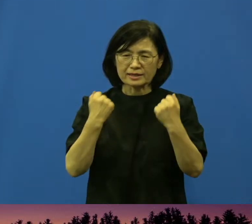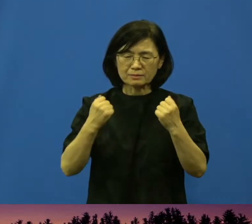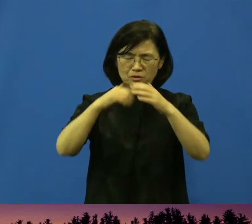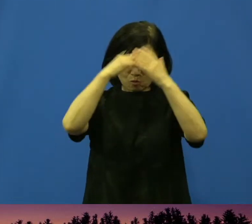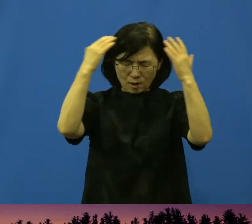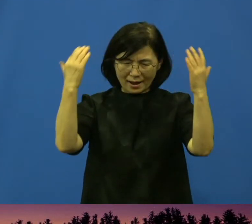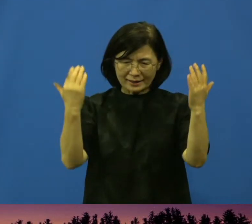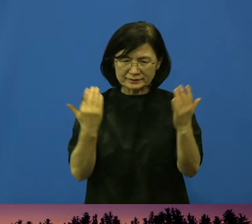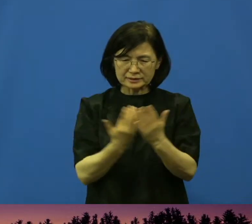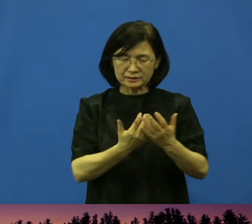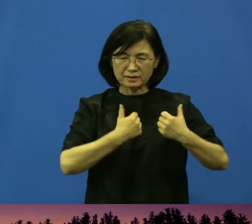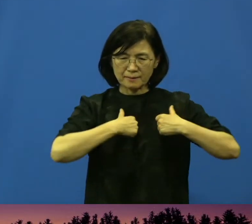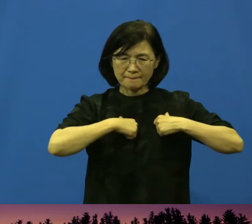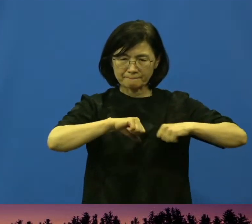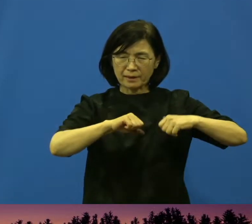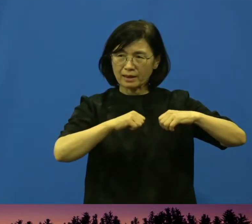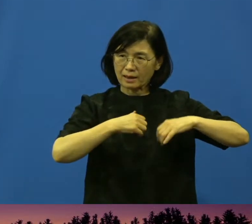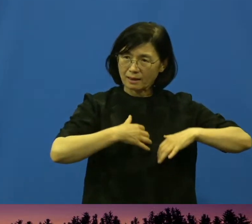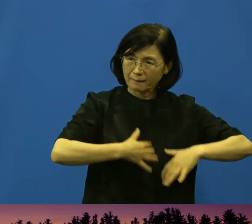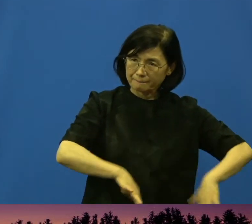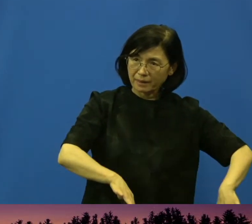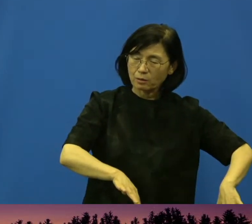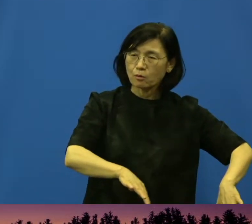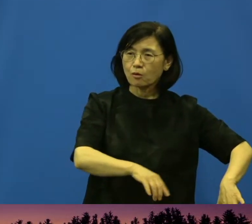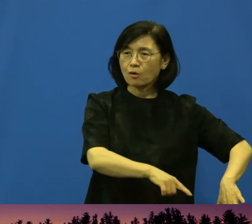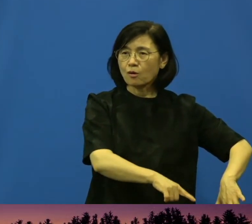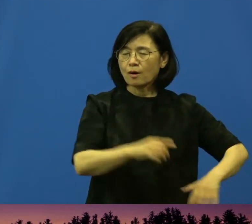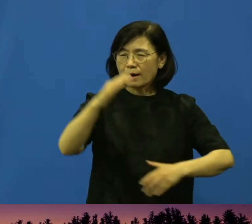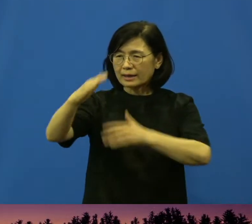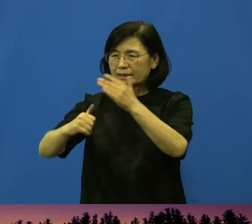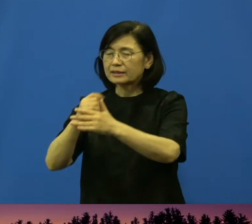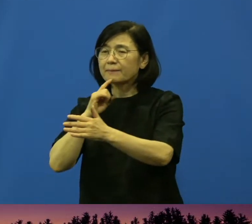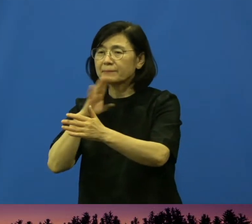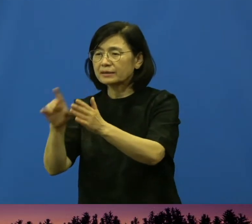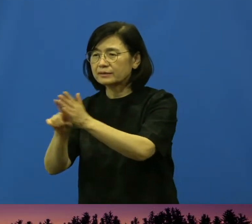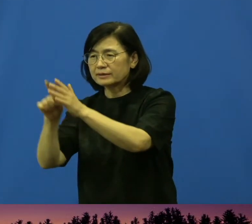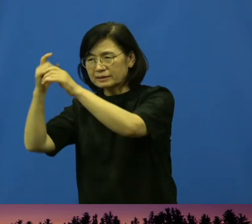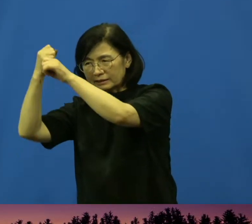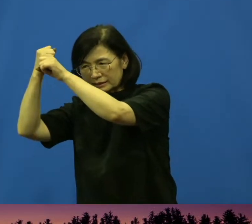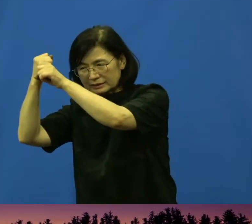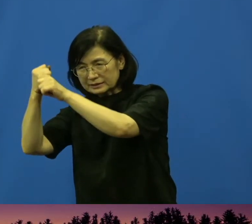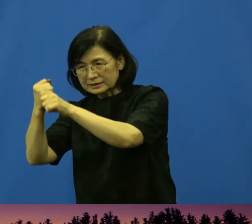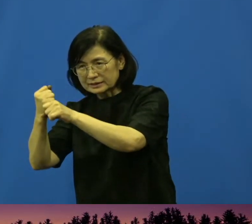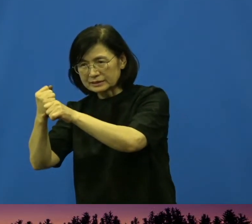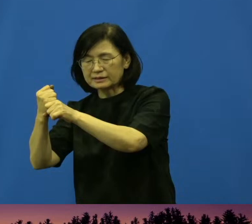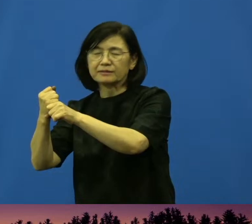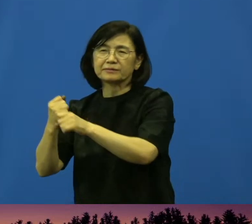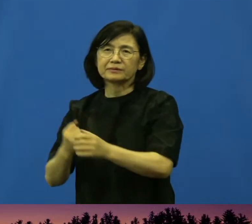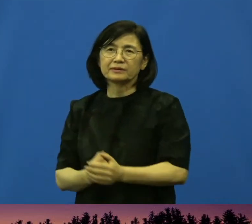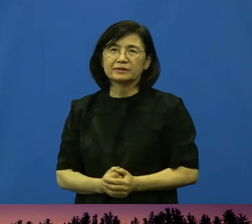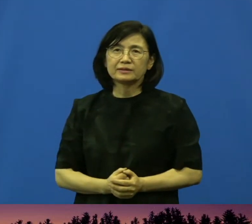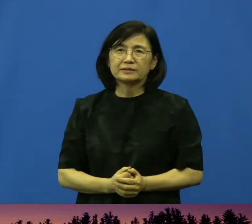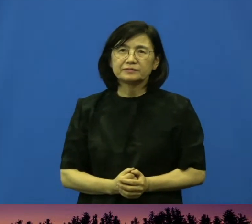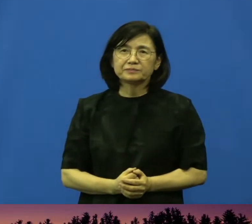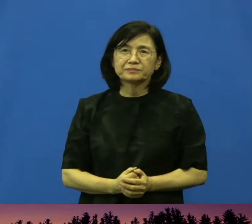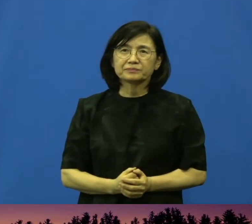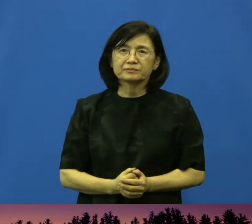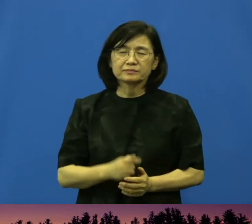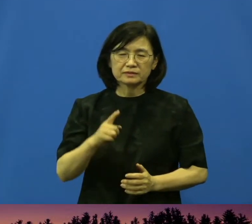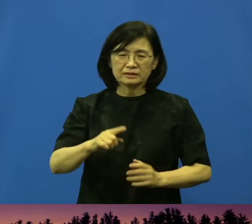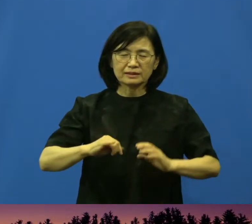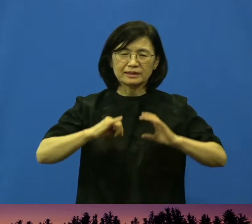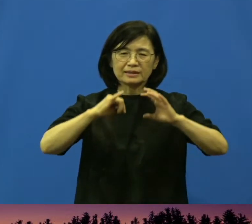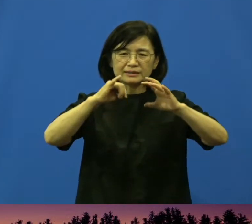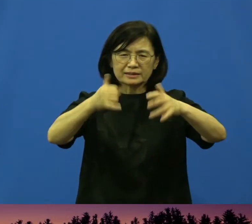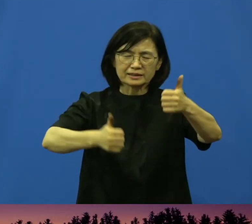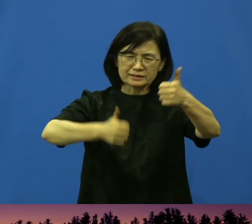살아가는 것입니다. 그래서 우리는 세상과 속에서 사람들과 경쟁하며 싸워 이기는 자로 우리가 살아가는